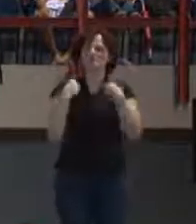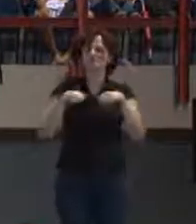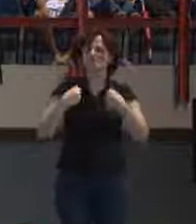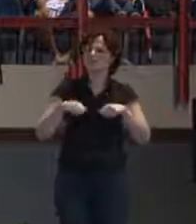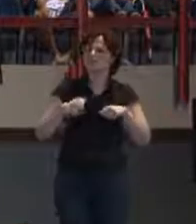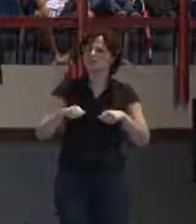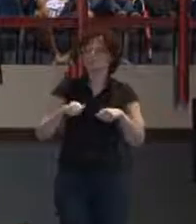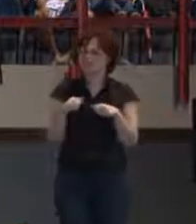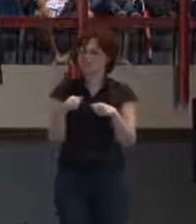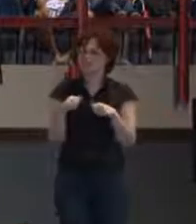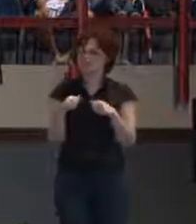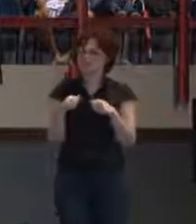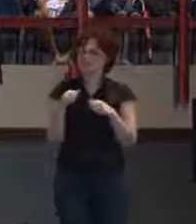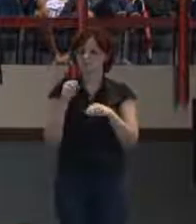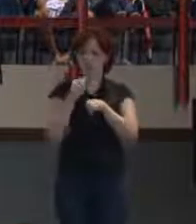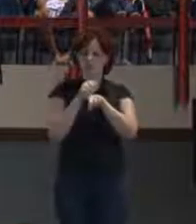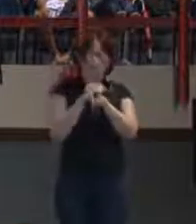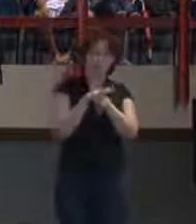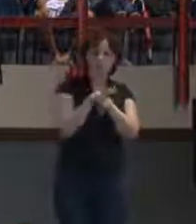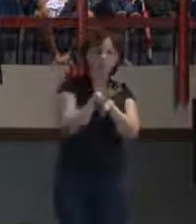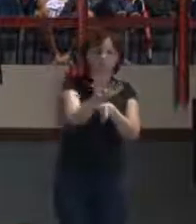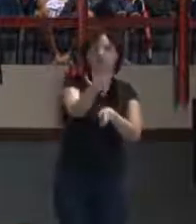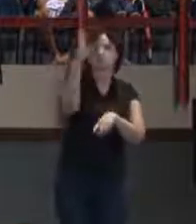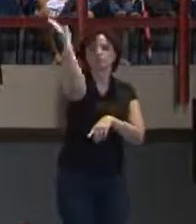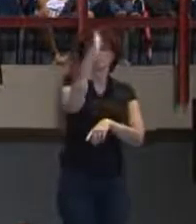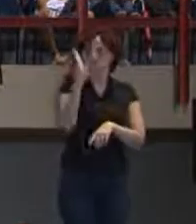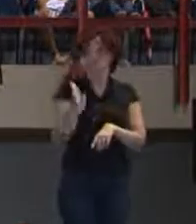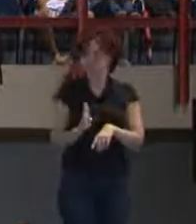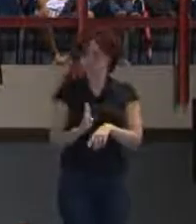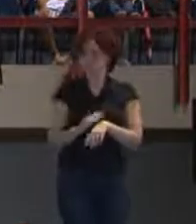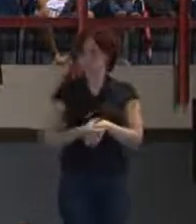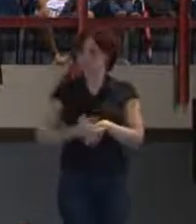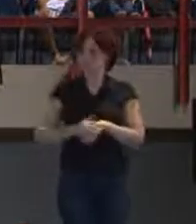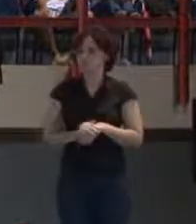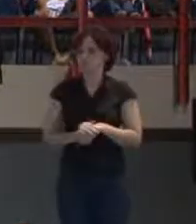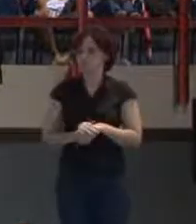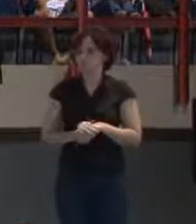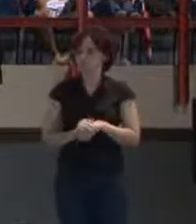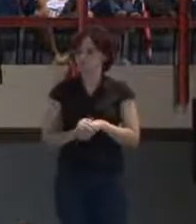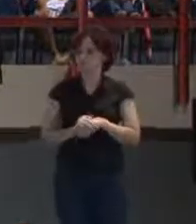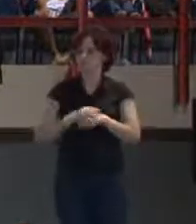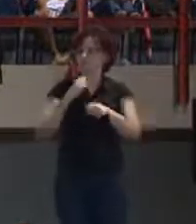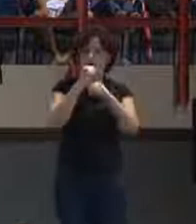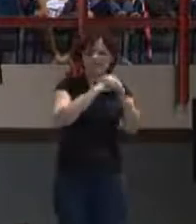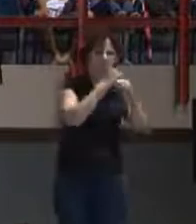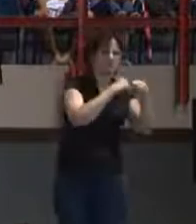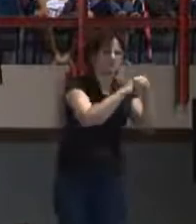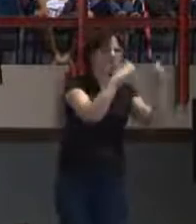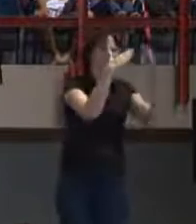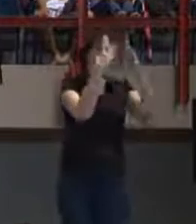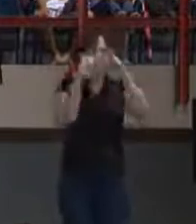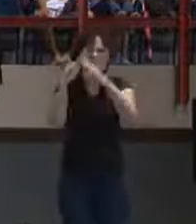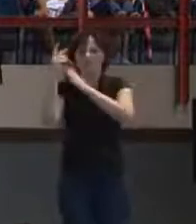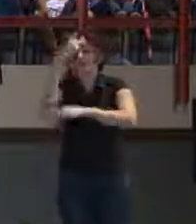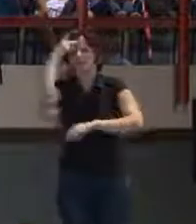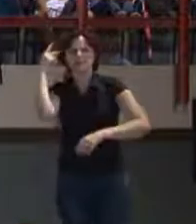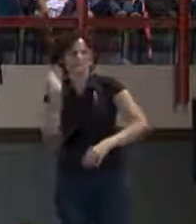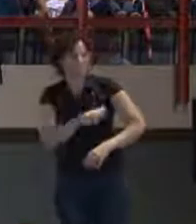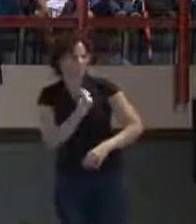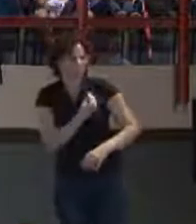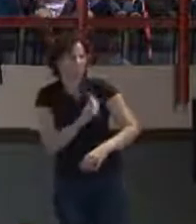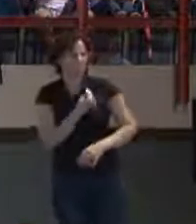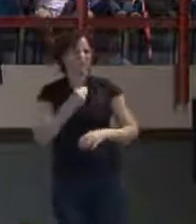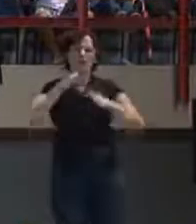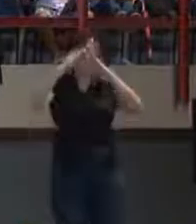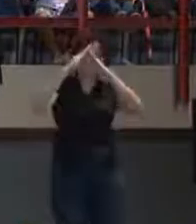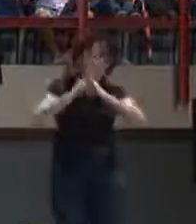de se colonizar o Brasil. Gente, colonizar é colocar alguém fixo na terra, alguém que venha ficar nessa